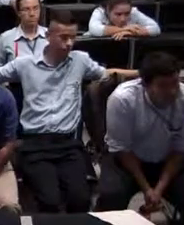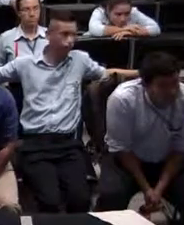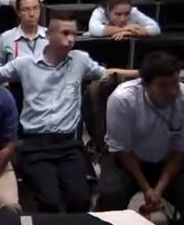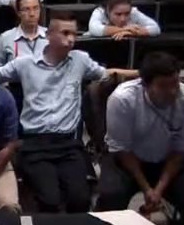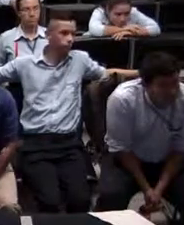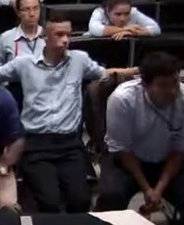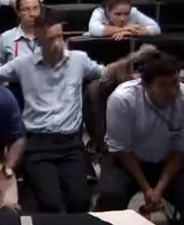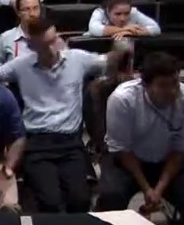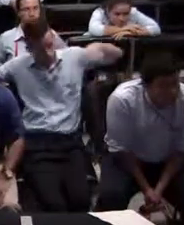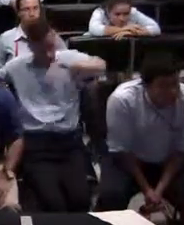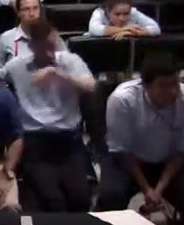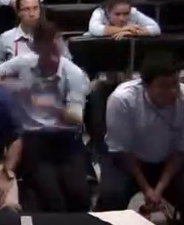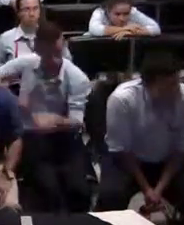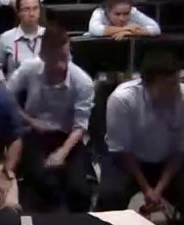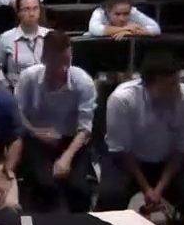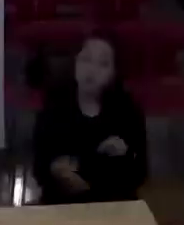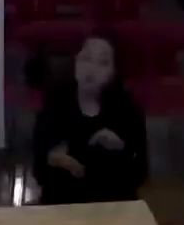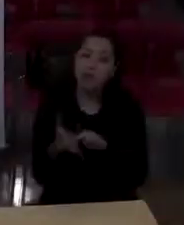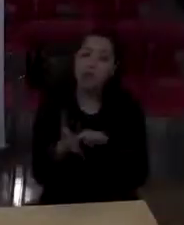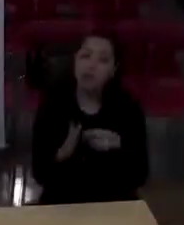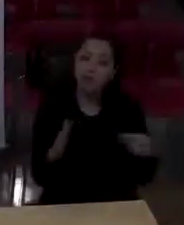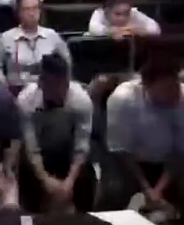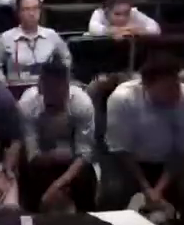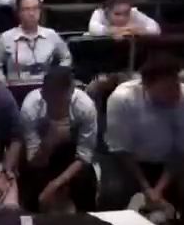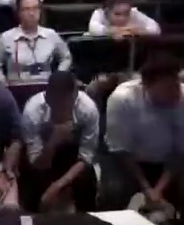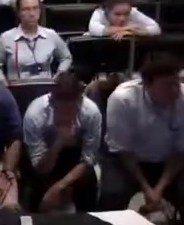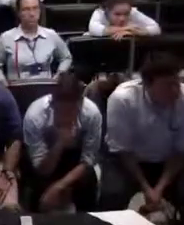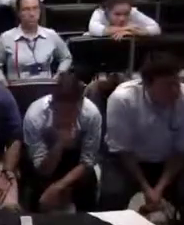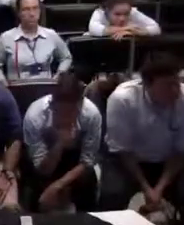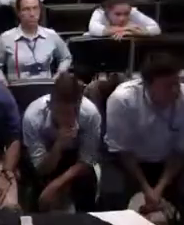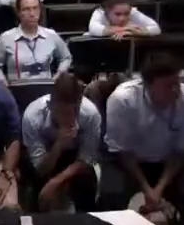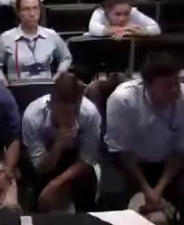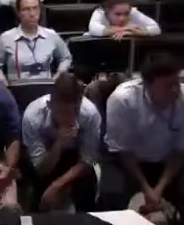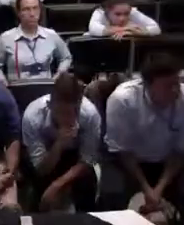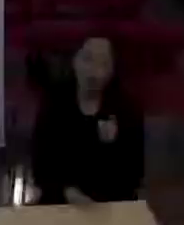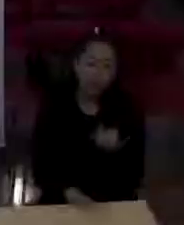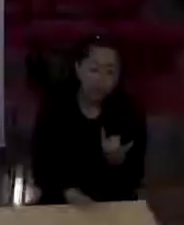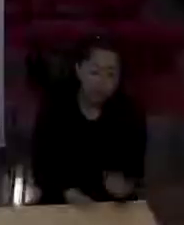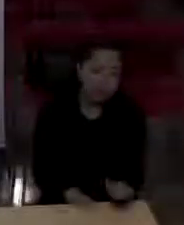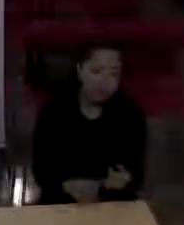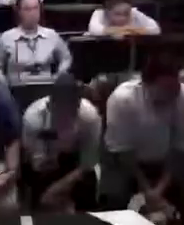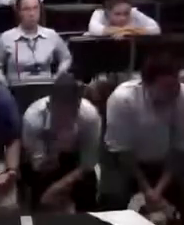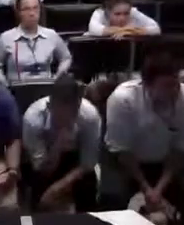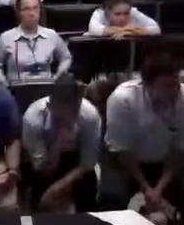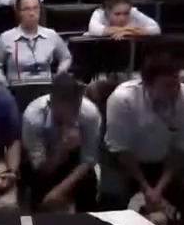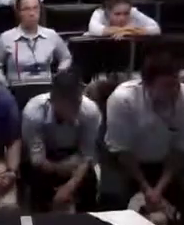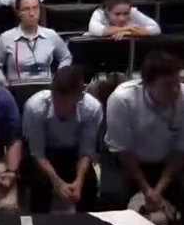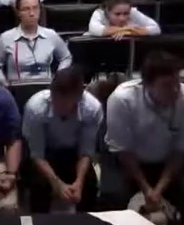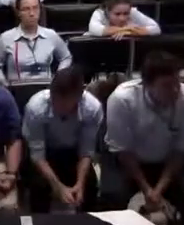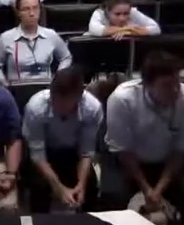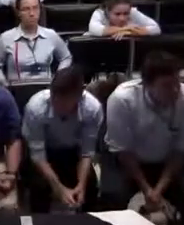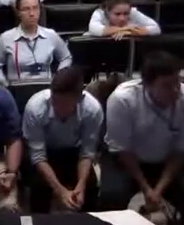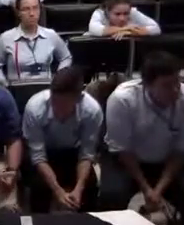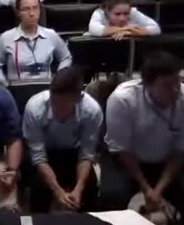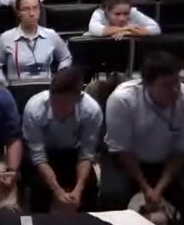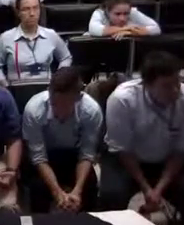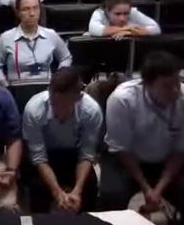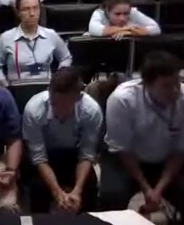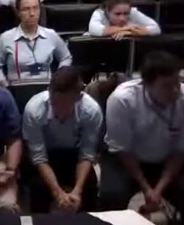equipos electrónicos, las instrucciones vienen en inglés, para lo cual necesitaríamos esa